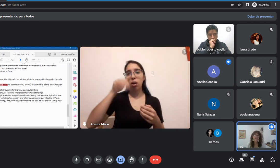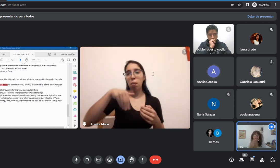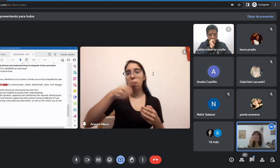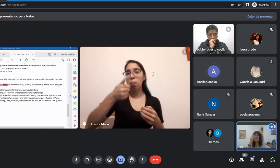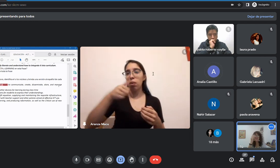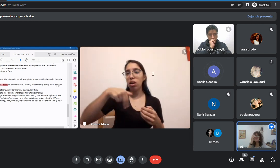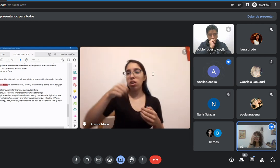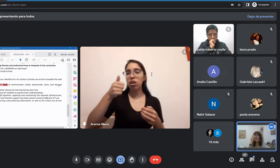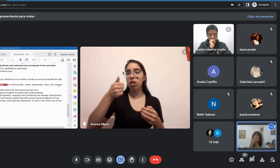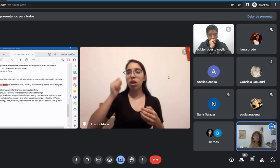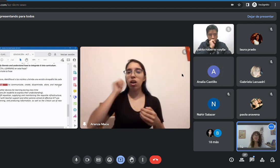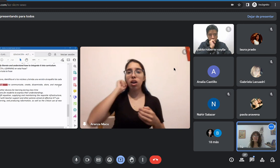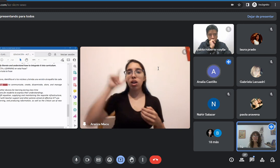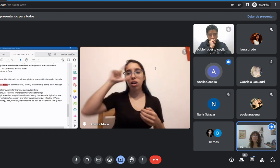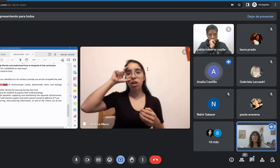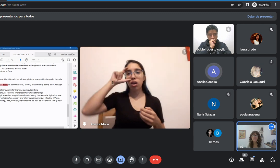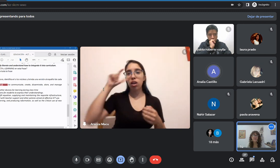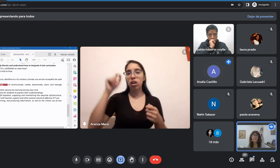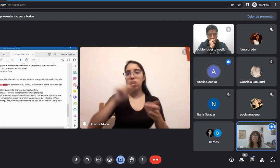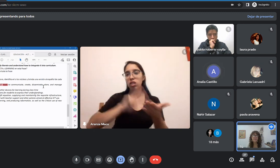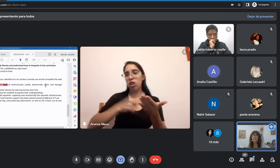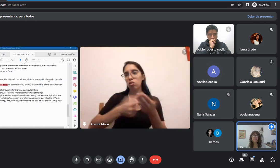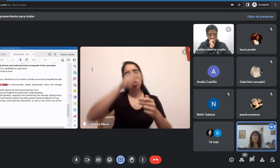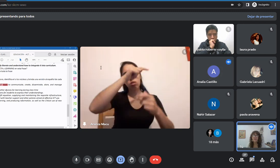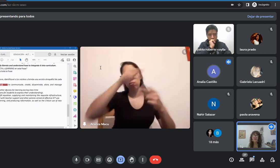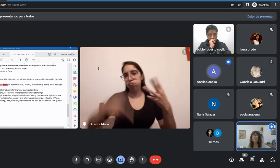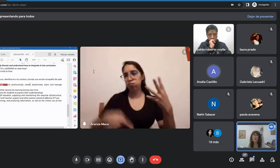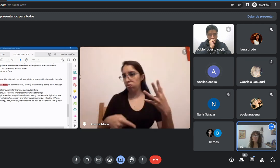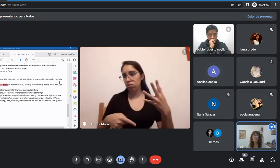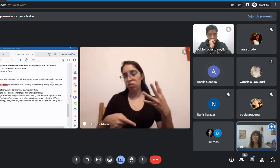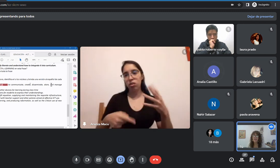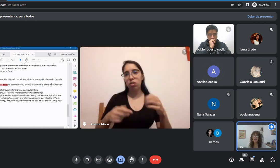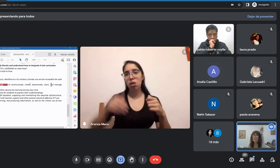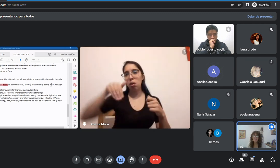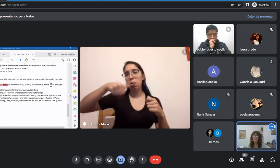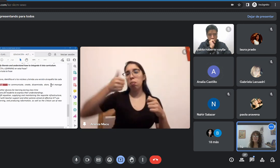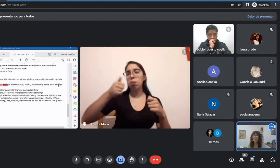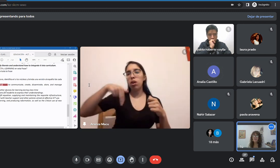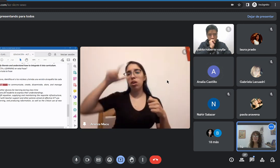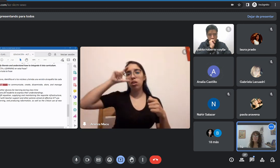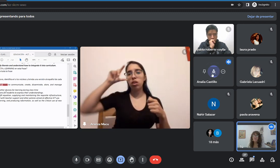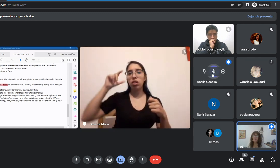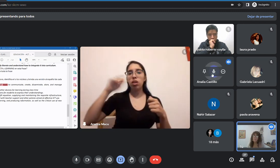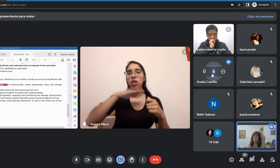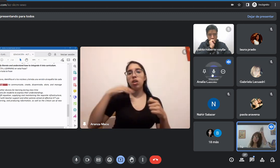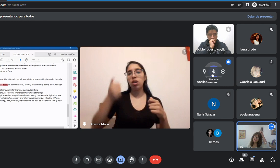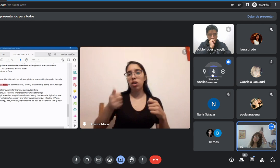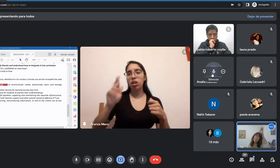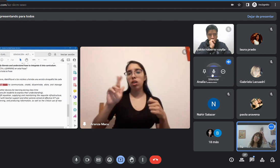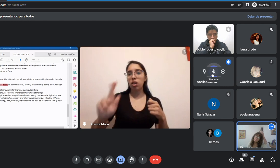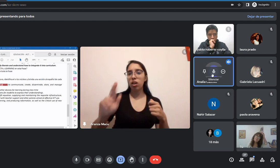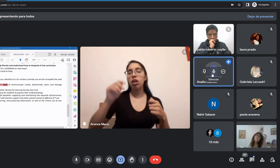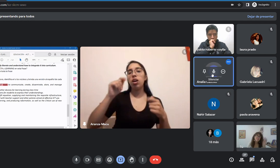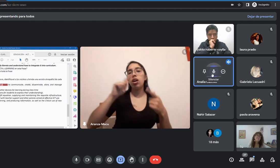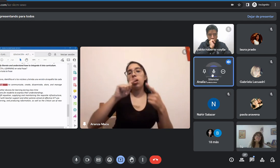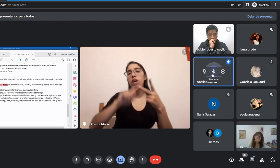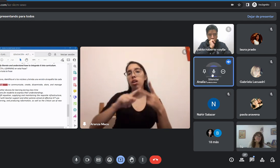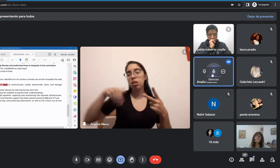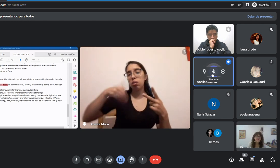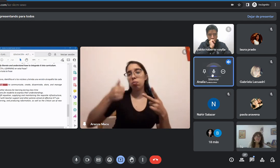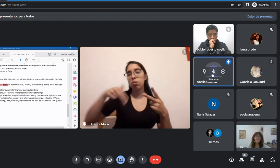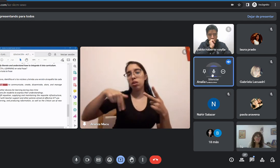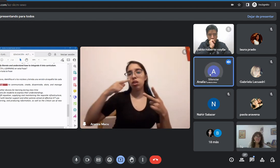¿sí? Sí. Es bastante utilizada. Bien. Como lo hice anoche, bueno,